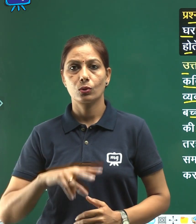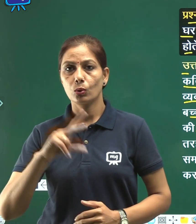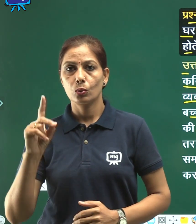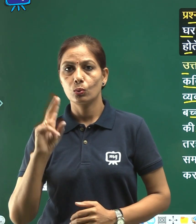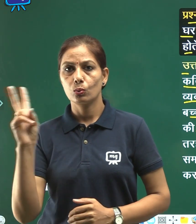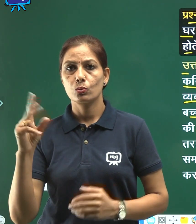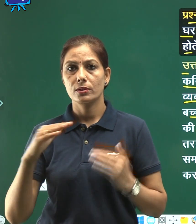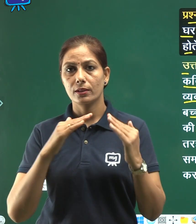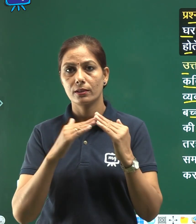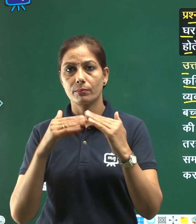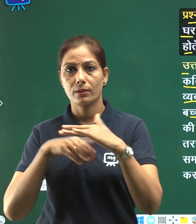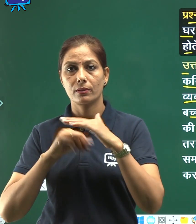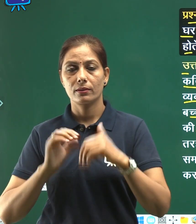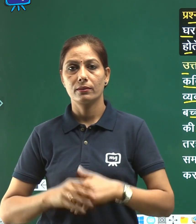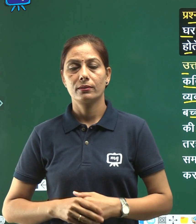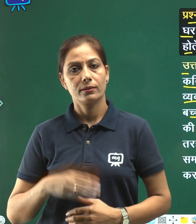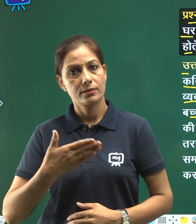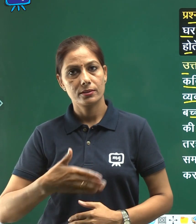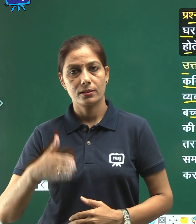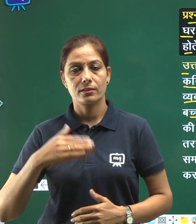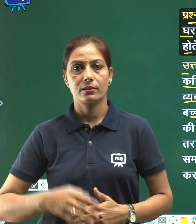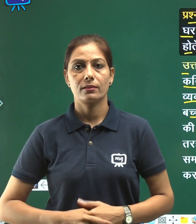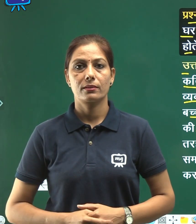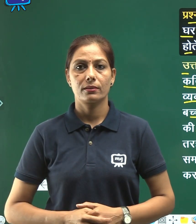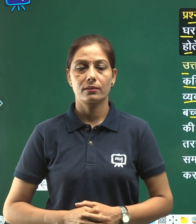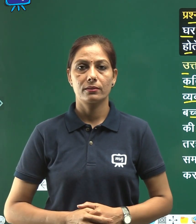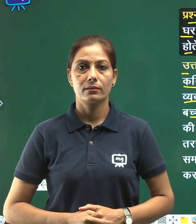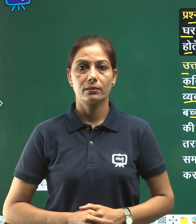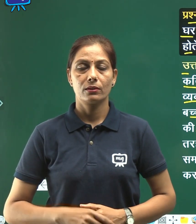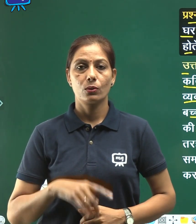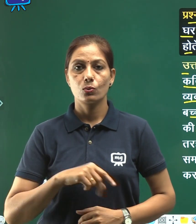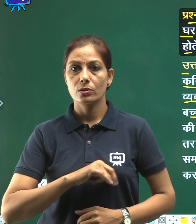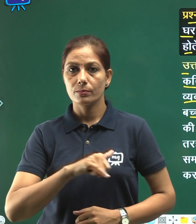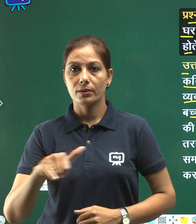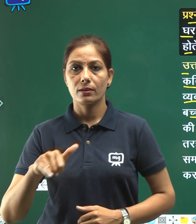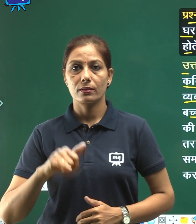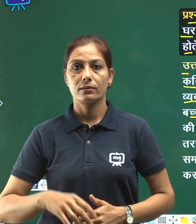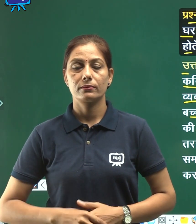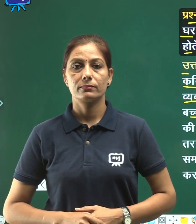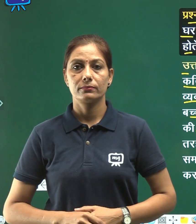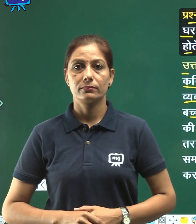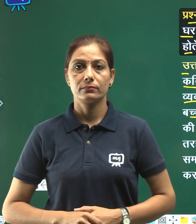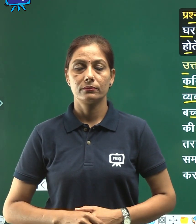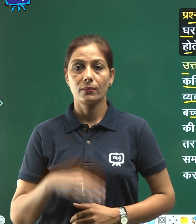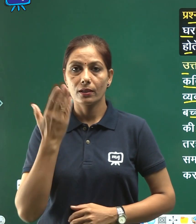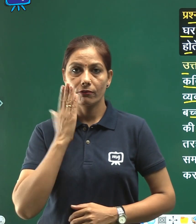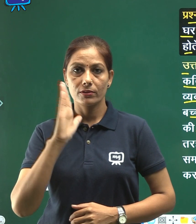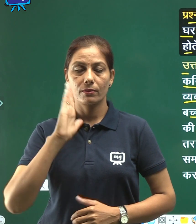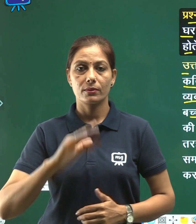दूसरे घर में चले जाते हैं। उसी प्रकार कविता